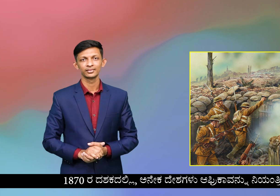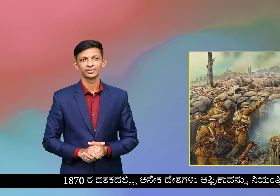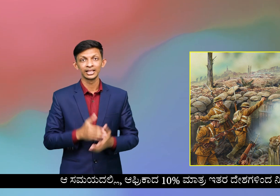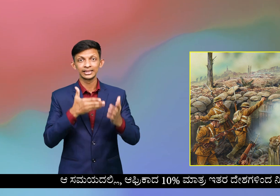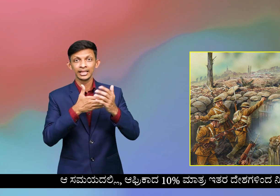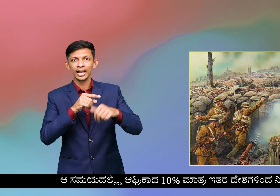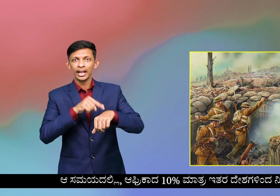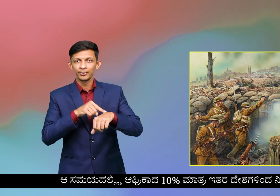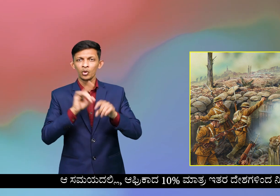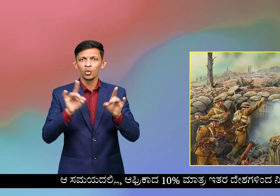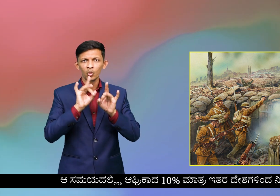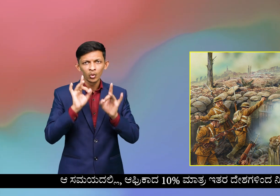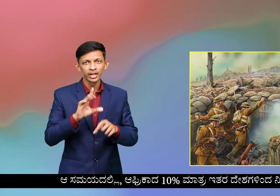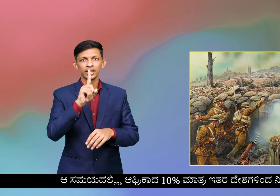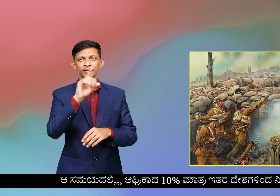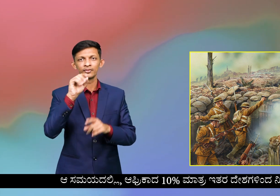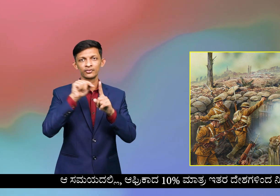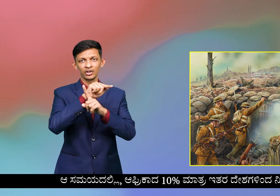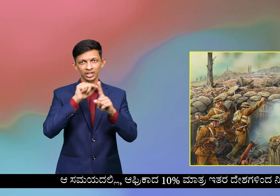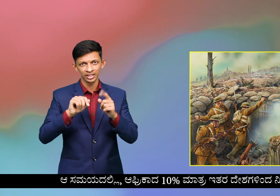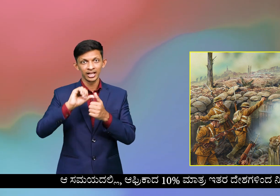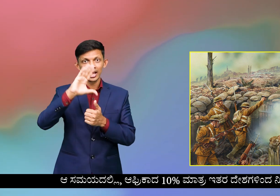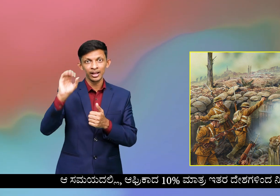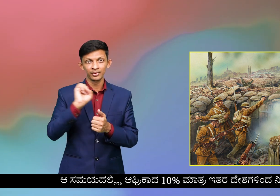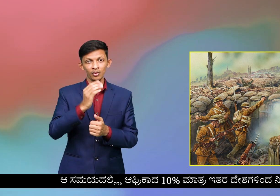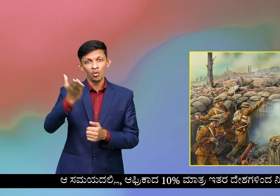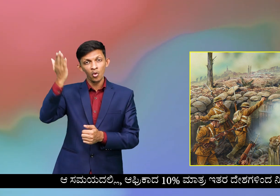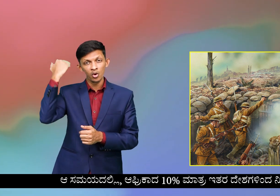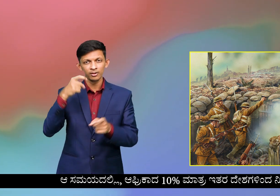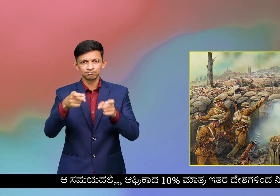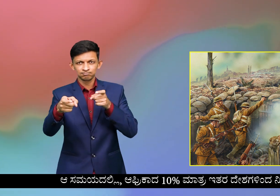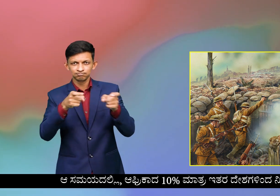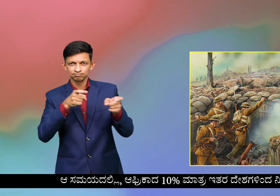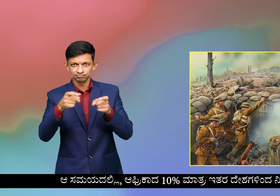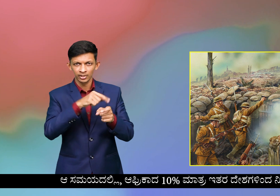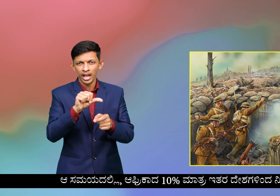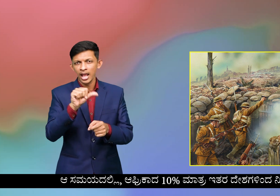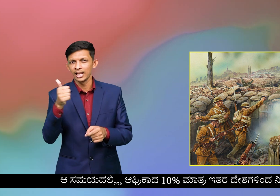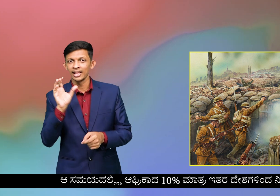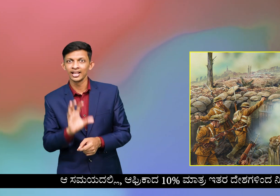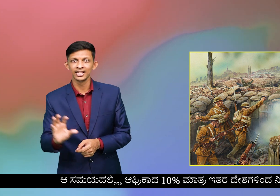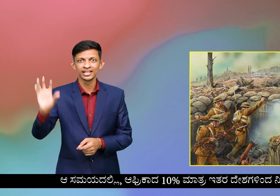ಆ ಸಮಯದಲ್ಲಿ ಆಫ್ರಿಕಾದ 10% ಮಾತ್ರ ಇತರ ದೇಶಗಳಿಂದ ನಿಯಂತ್ರಿಸಲ್ಪಟ್ಟಿತು.